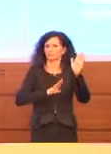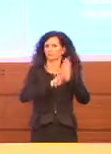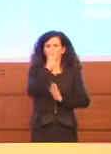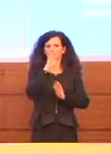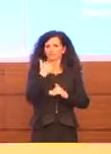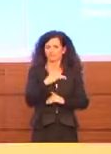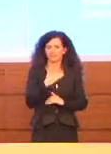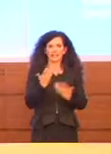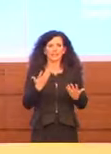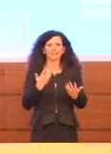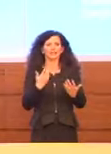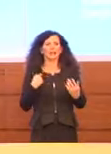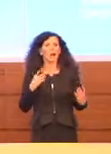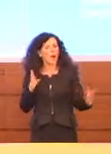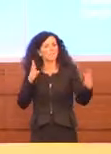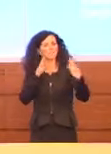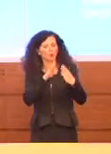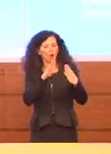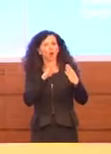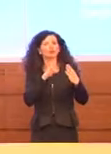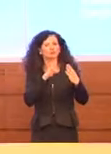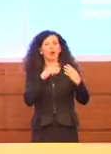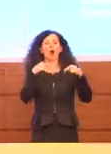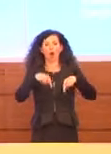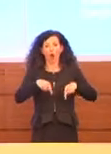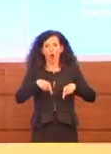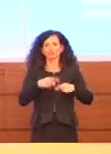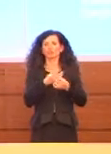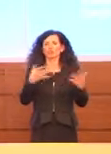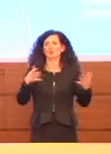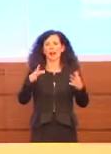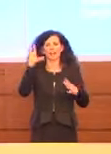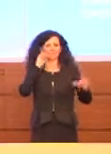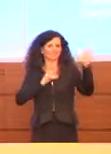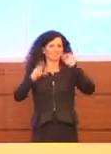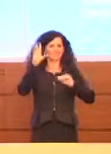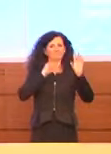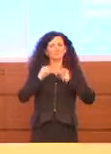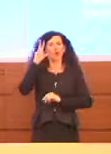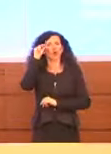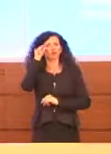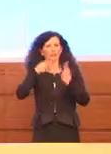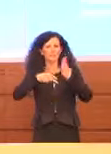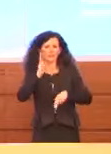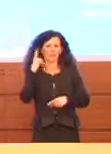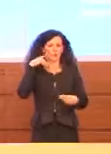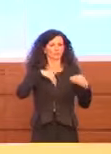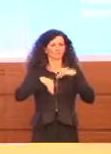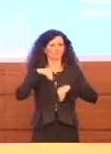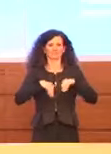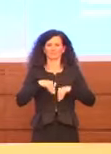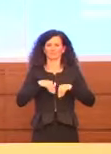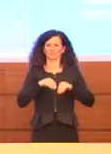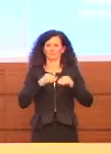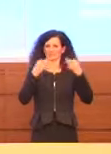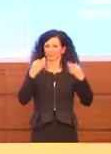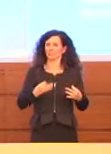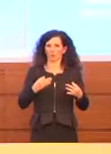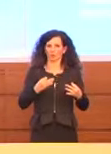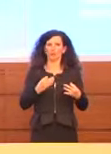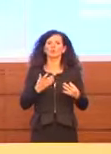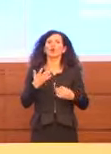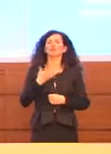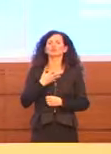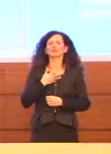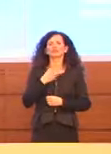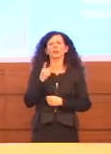fare oggi ci sei un pochino più di conoscenza ci sono alcuni farmaci che hanno dato risultati incoraggianti c'è un antivirale